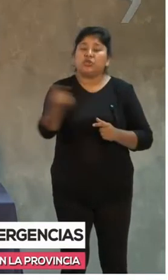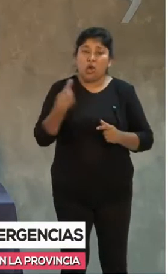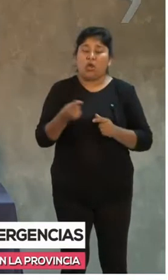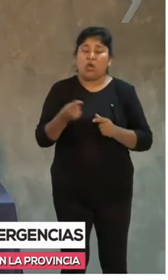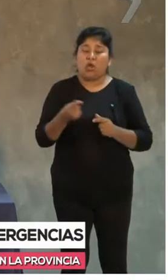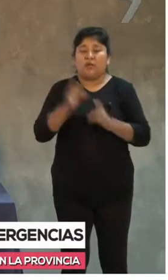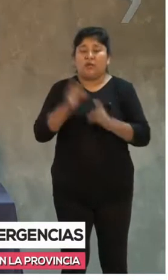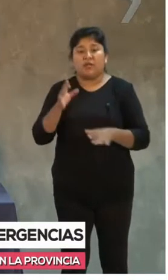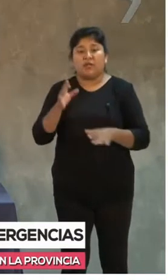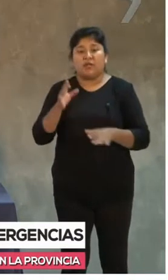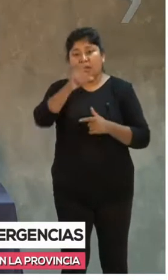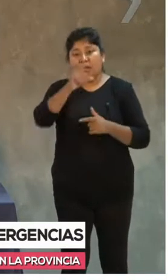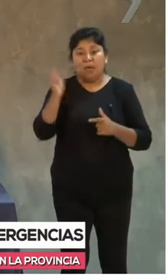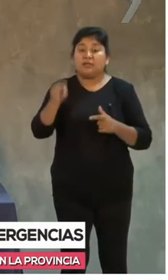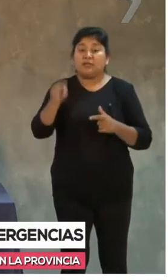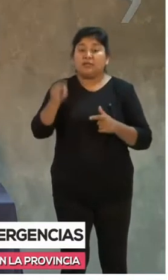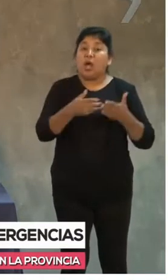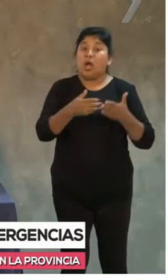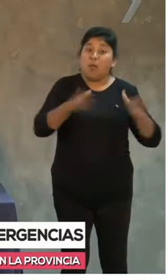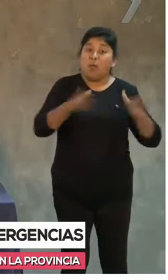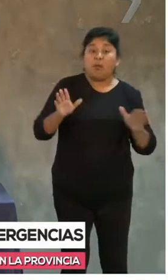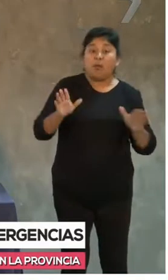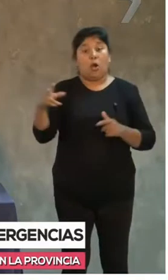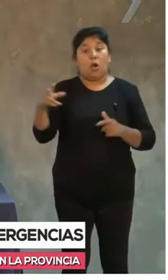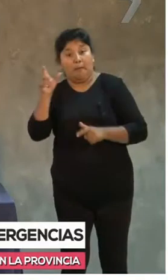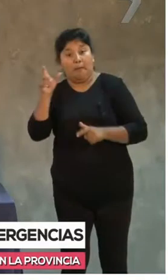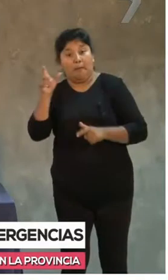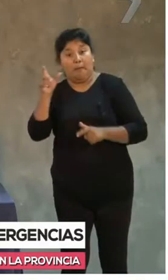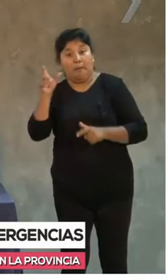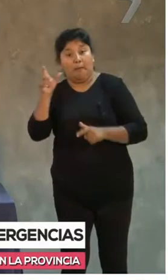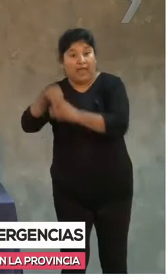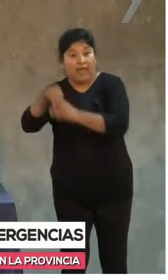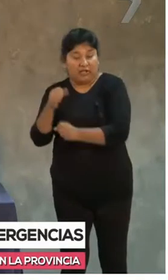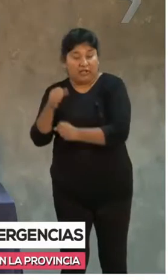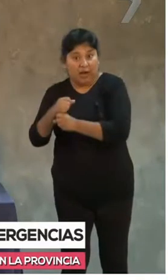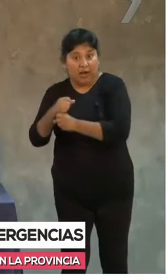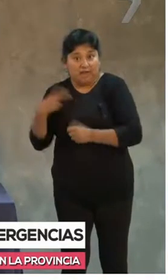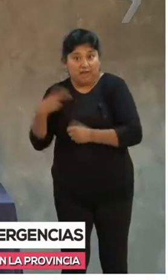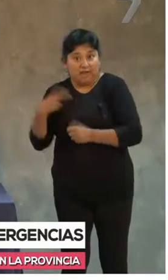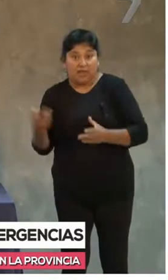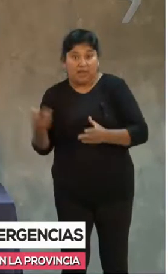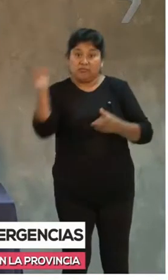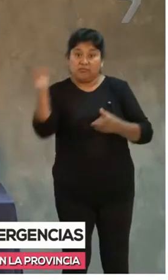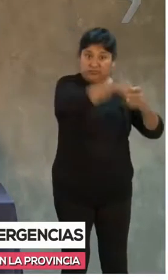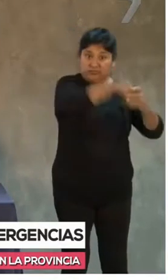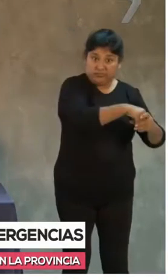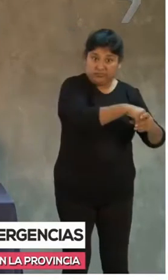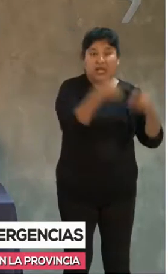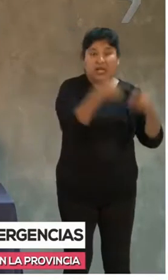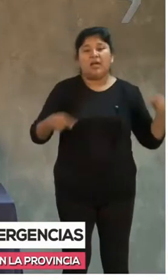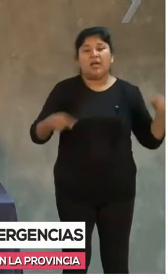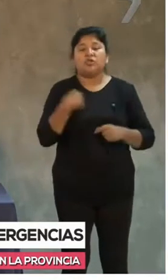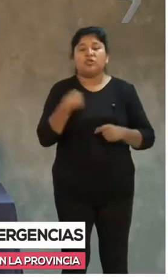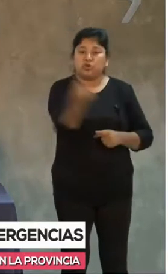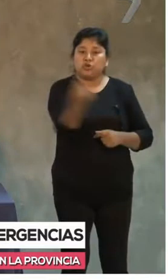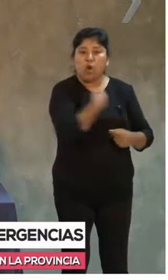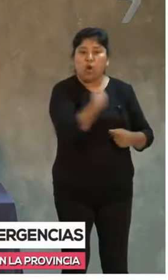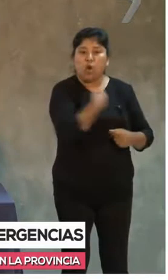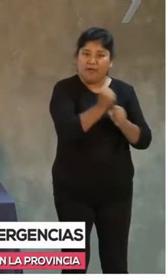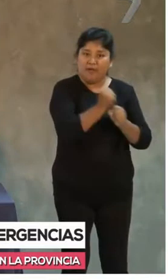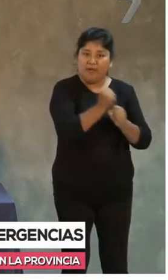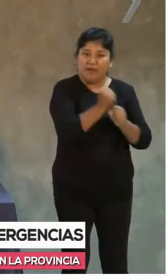tanto del punto de vista público como del punto de vista privado, para adherirse al trabajo conjunto que vamos a hacer en